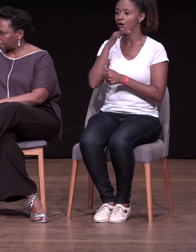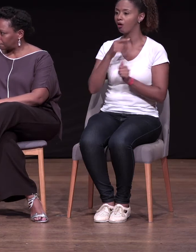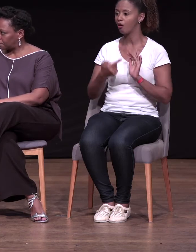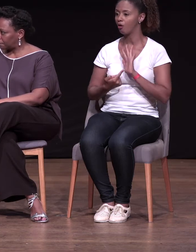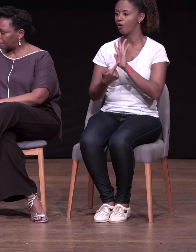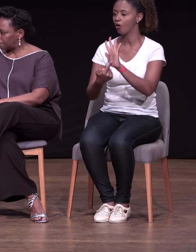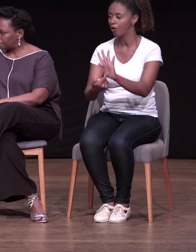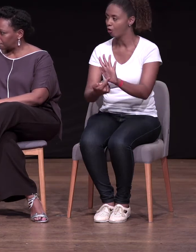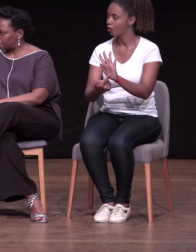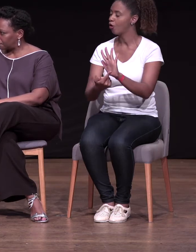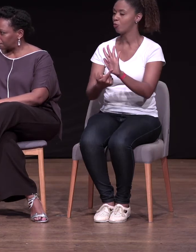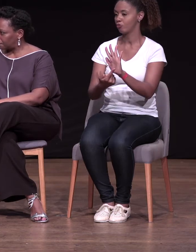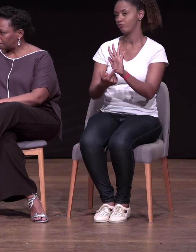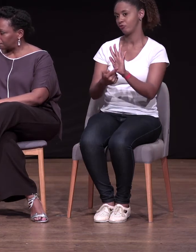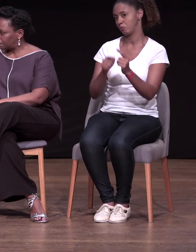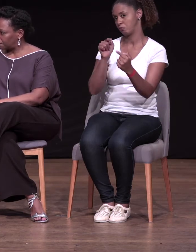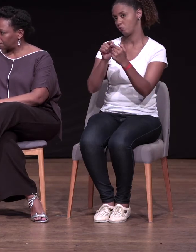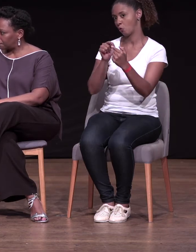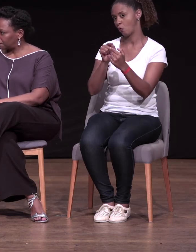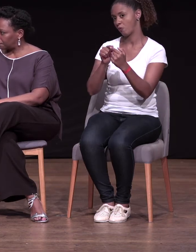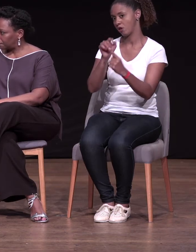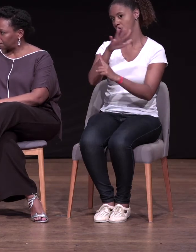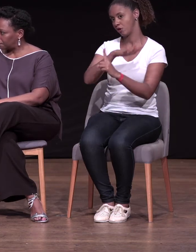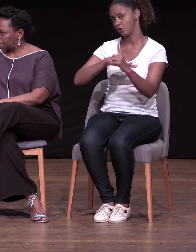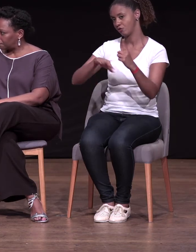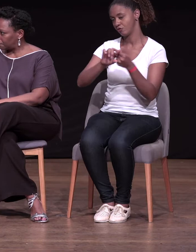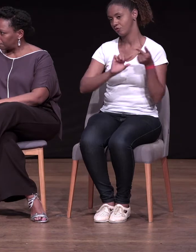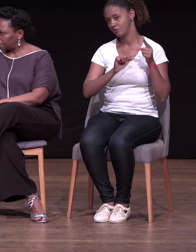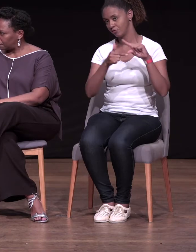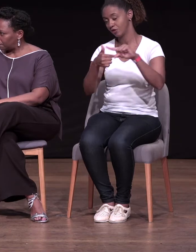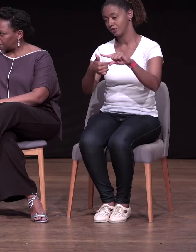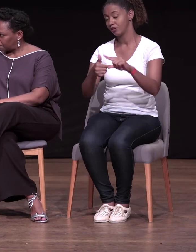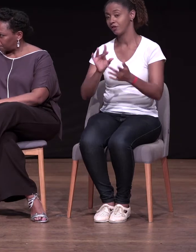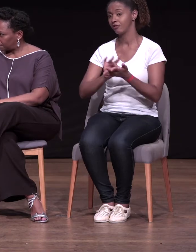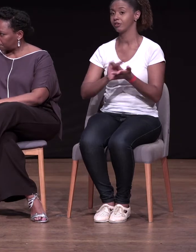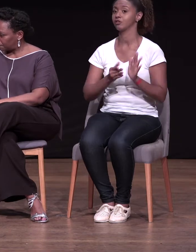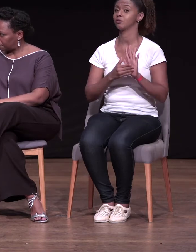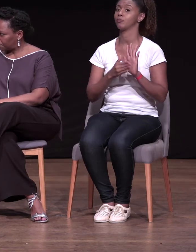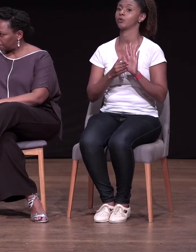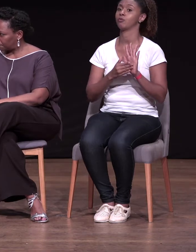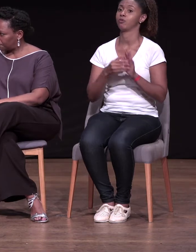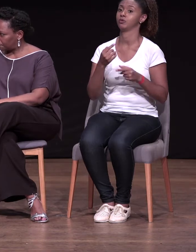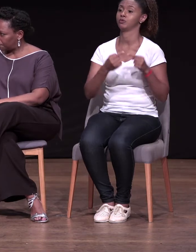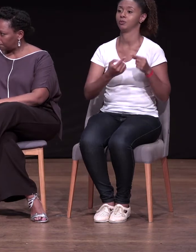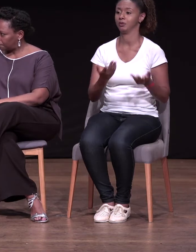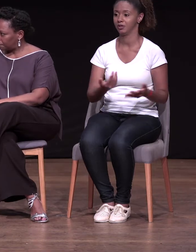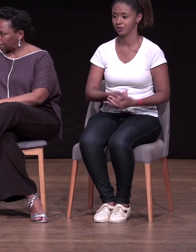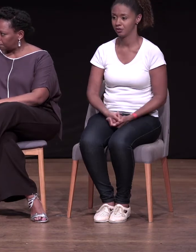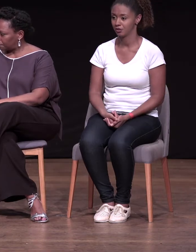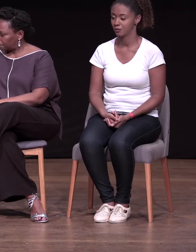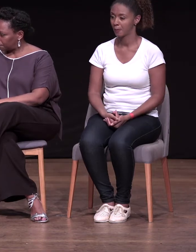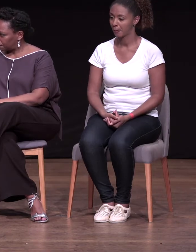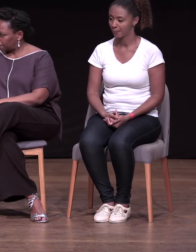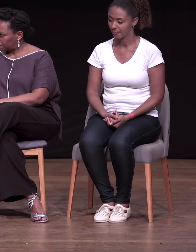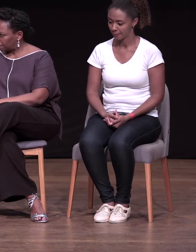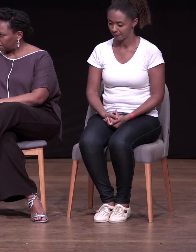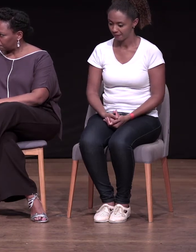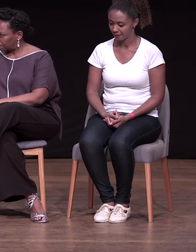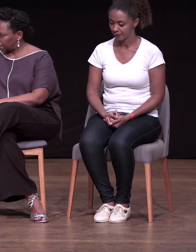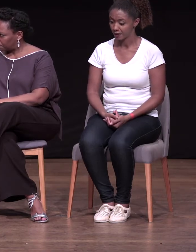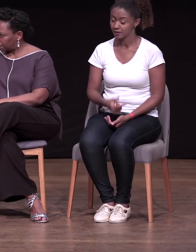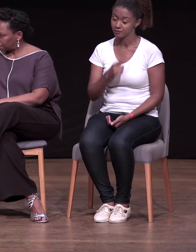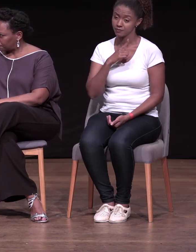cânones pautados pelos movimentos sociais, a sua proposta política na tua obra, né? Então, quais são os limites entre uma